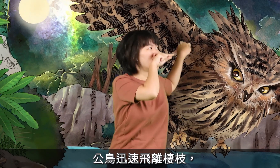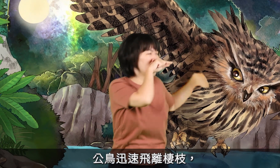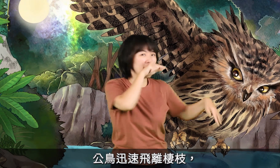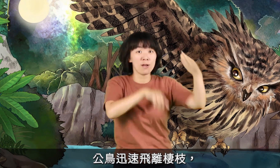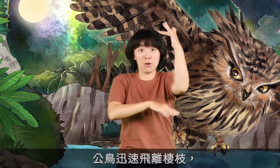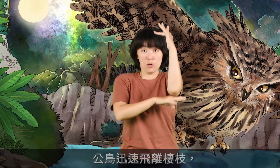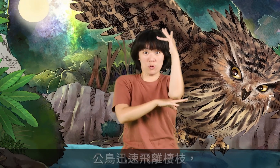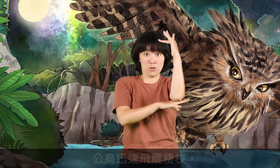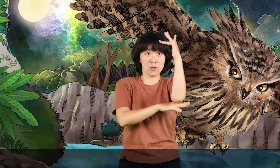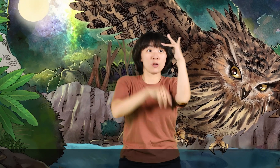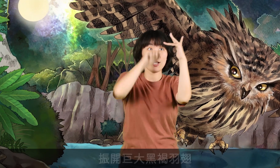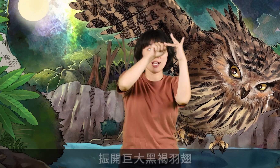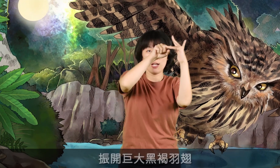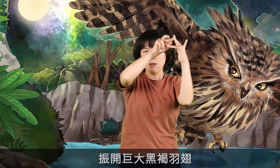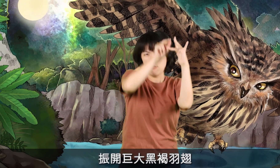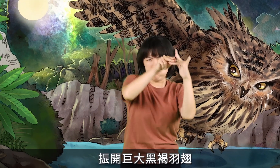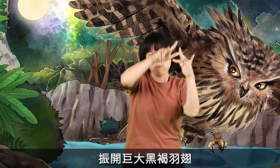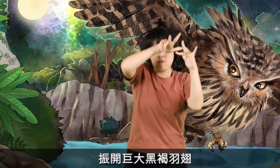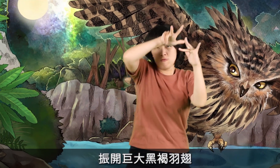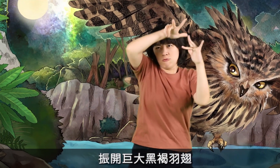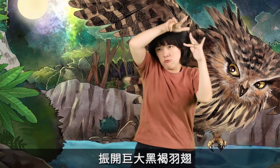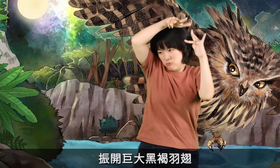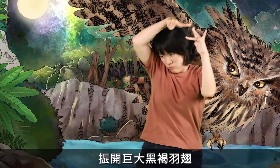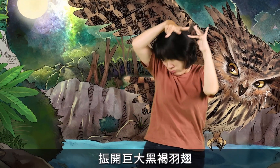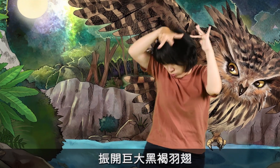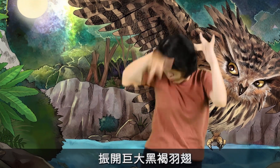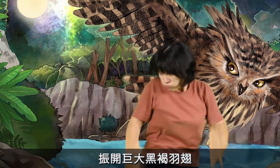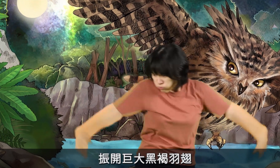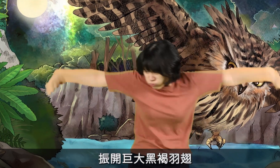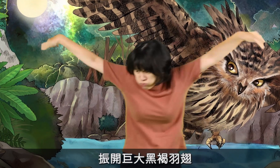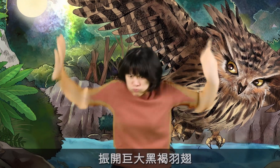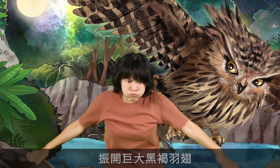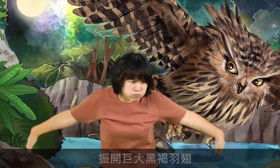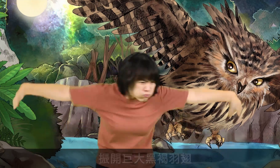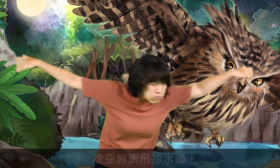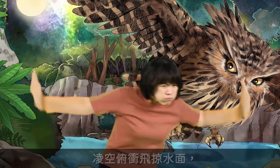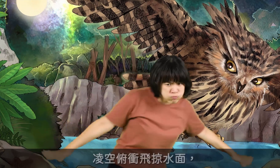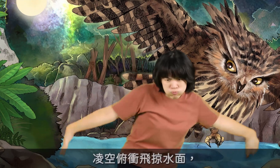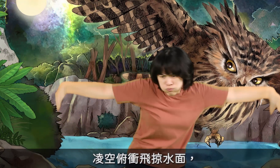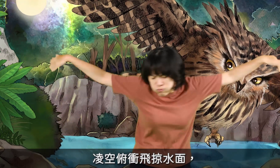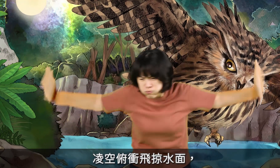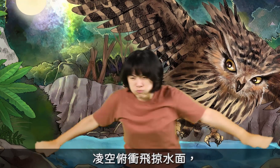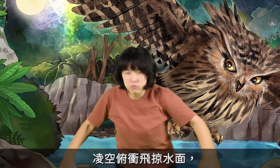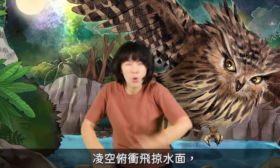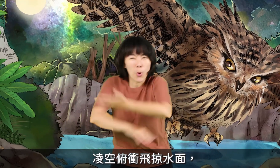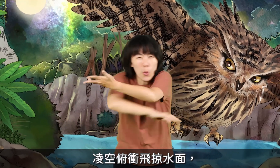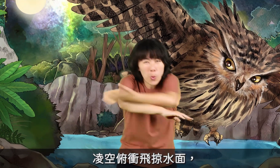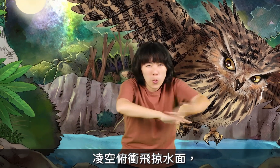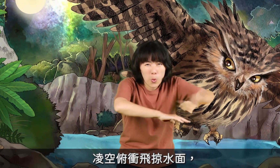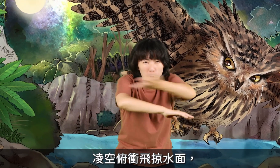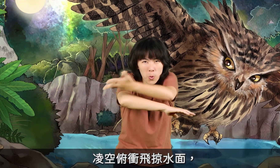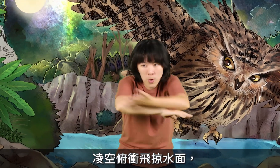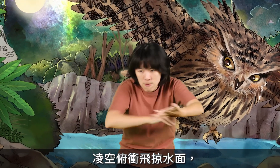枝，震开巨大黑河羽翅，凌空俯冲飞掠水